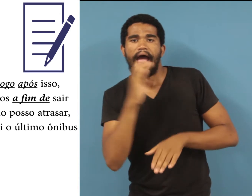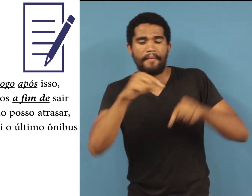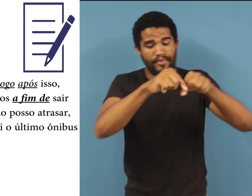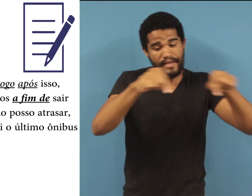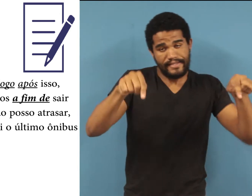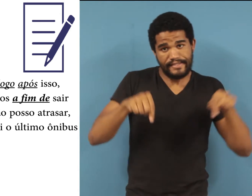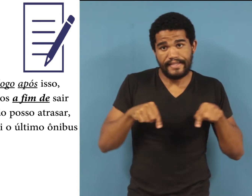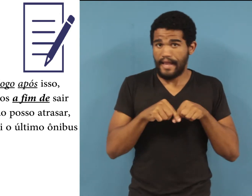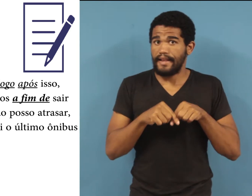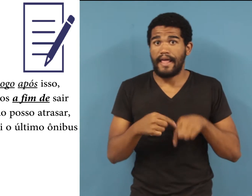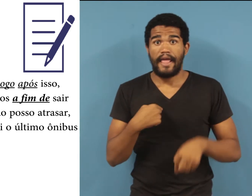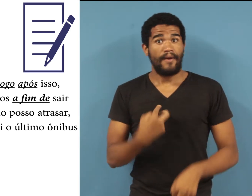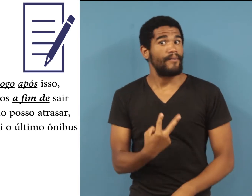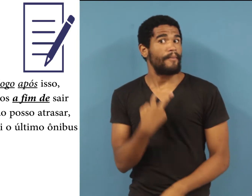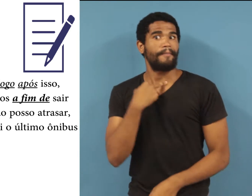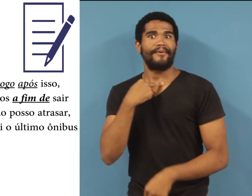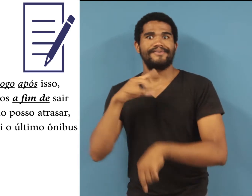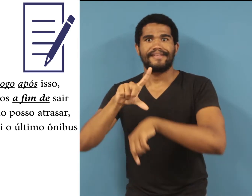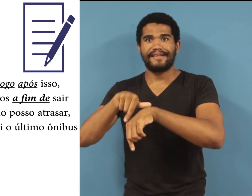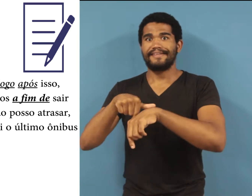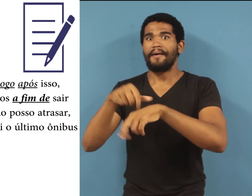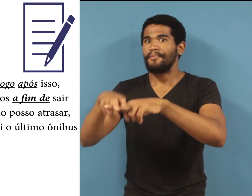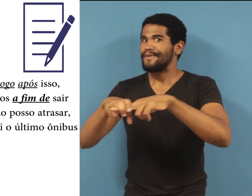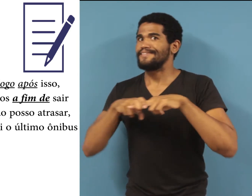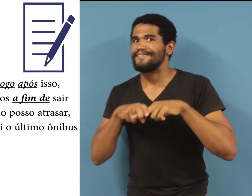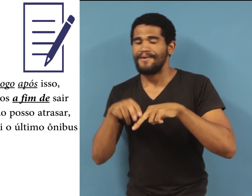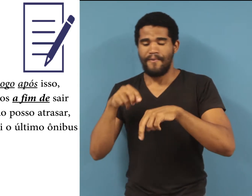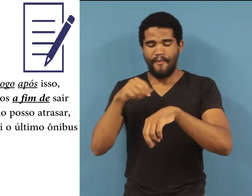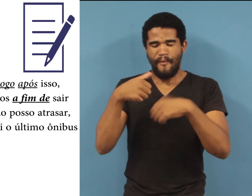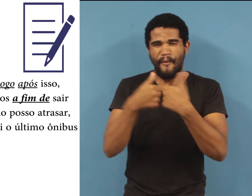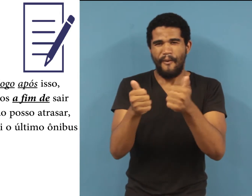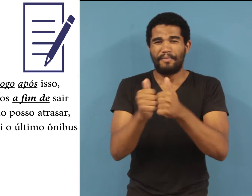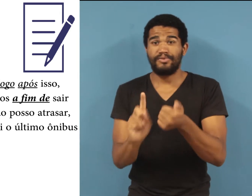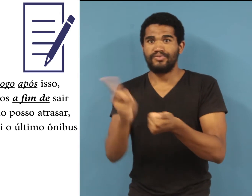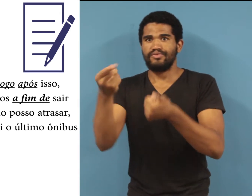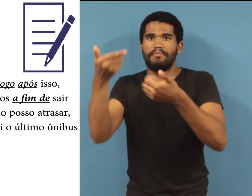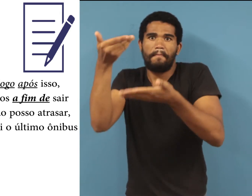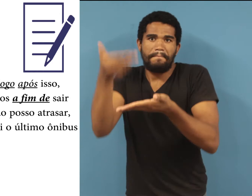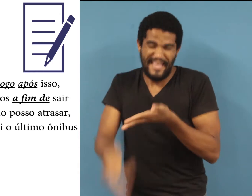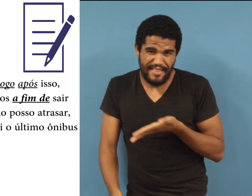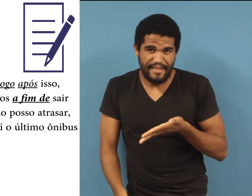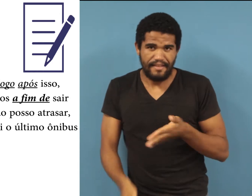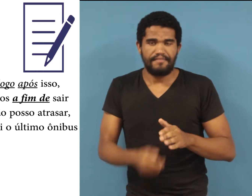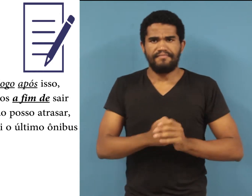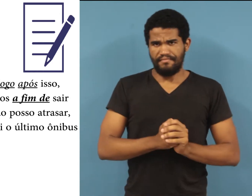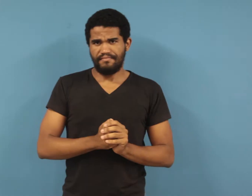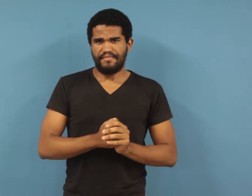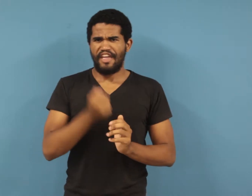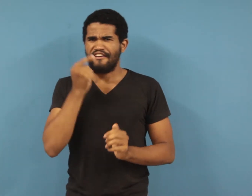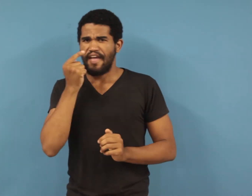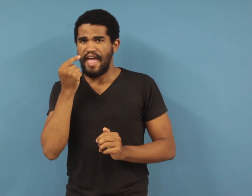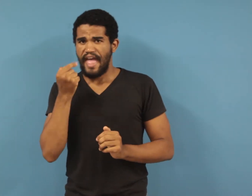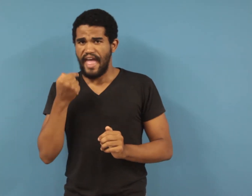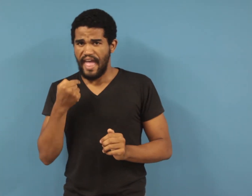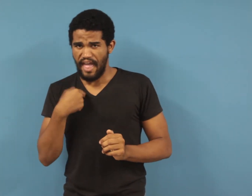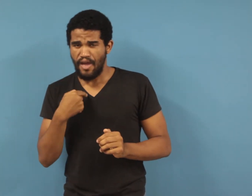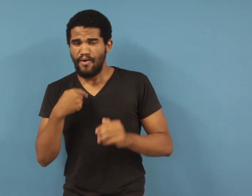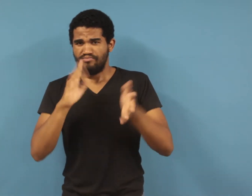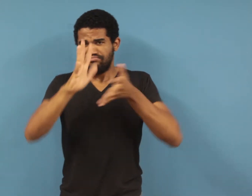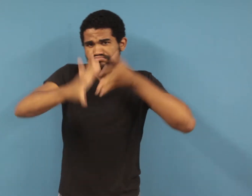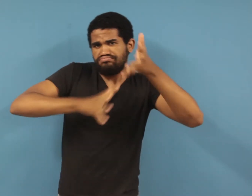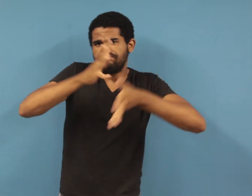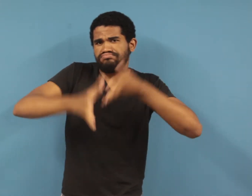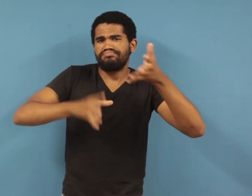atrasar. Caso eu atrase, perderei o último ônibus. Fim da primeira frase. Você